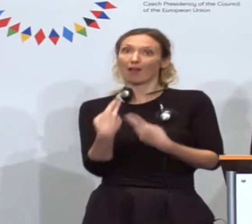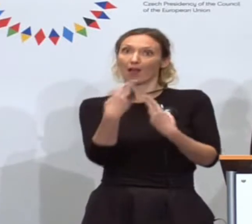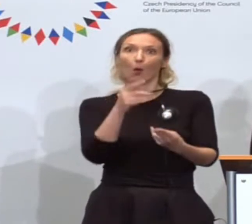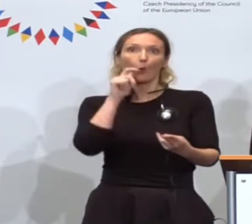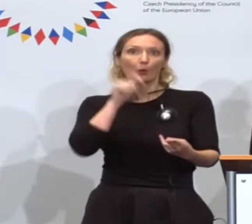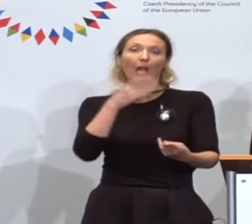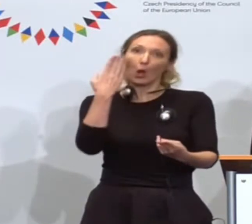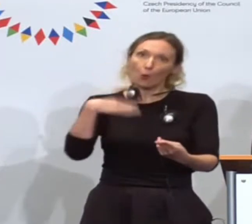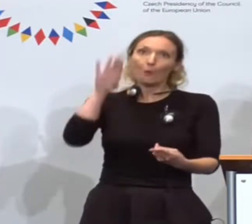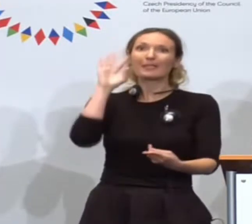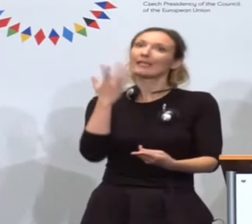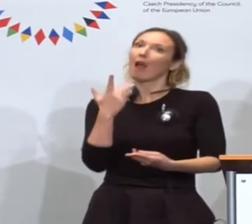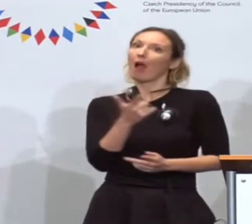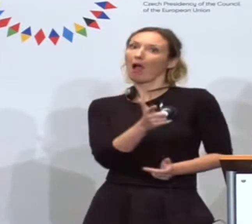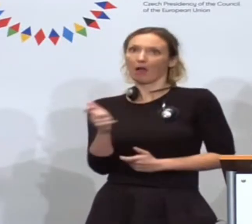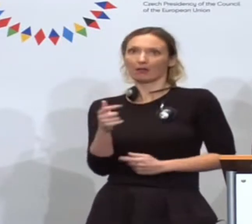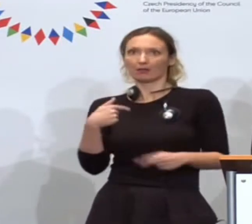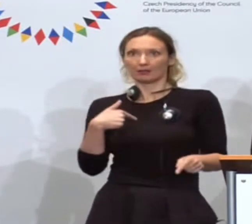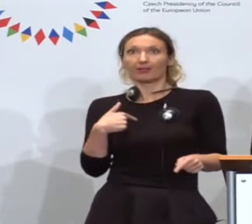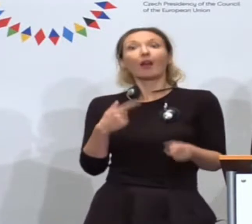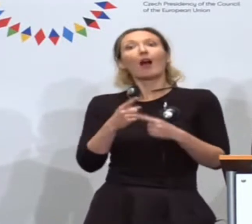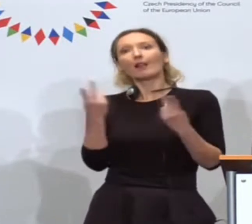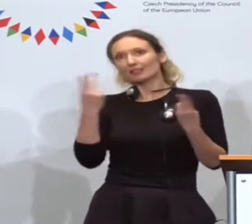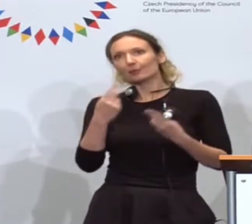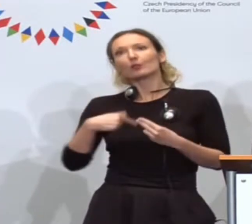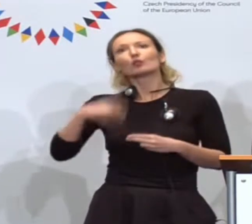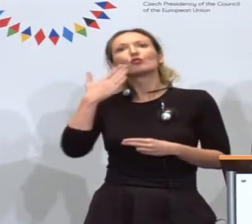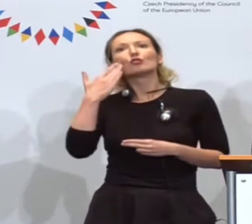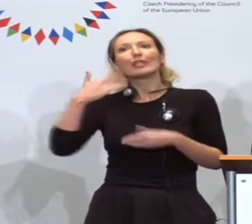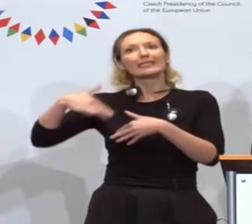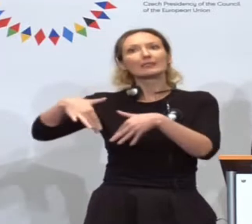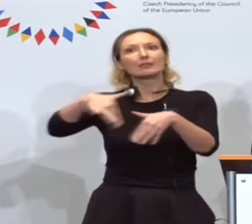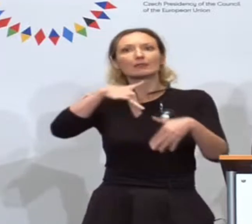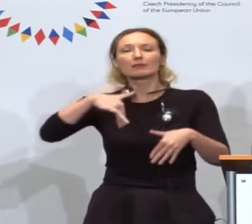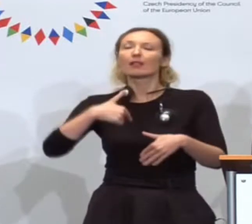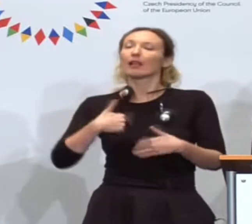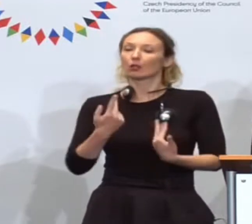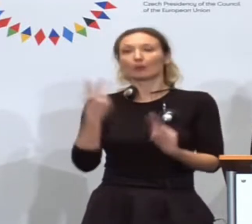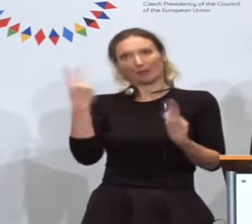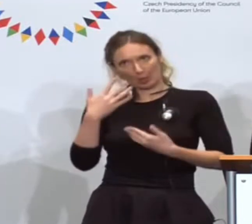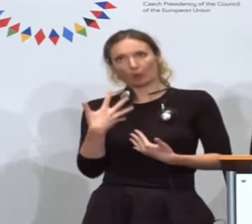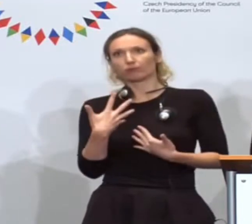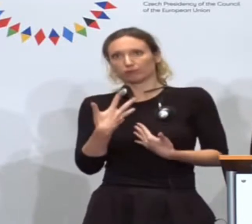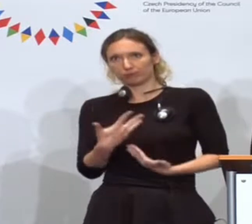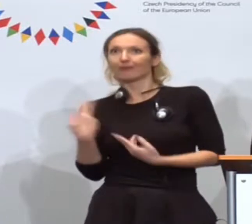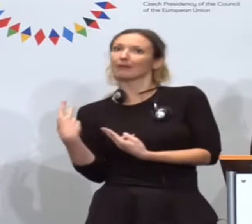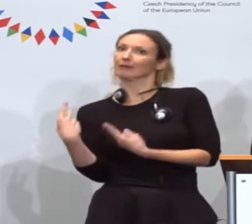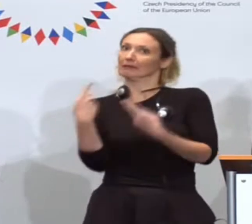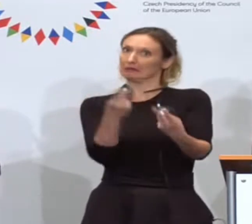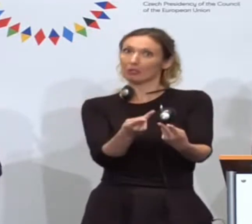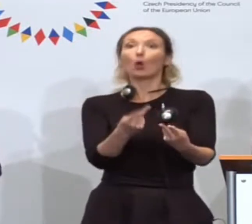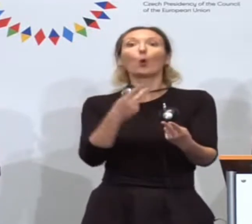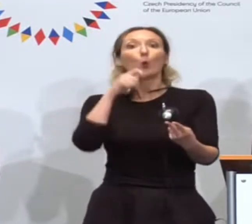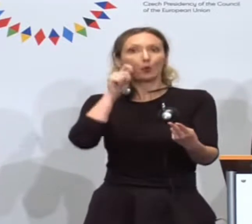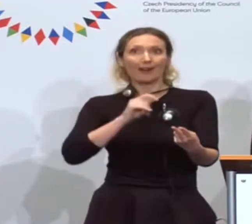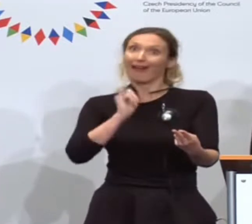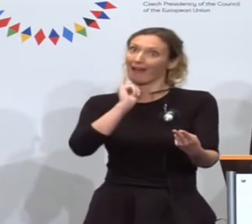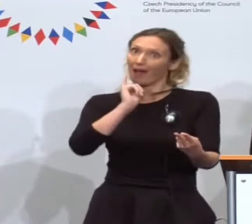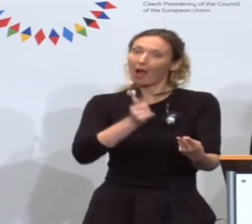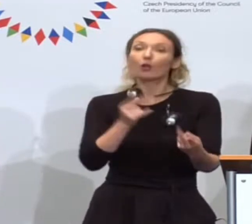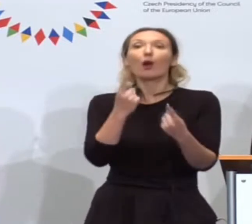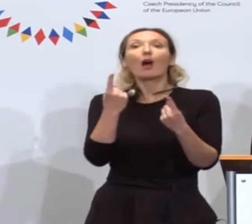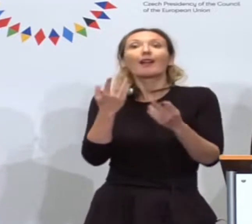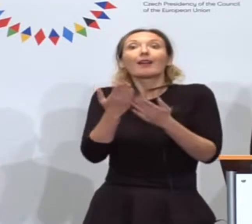tady chtěla ubezpečit občany České republiky, že jsme, byť byli velmi štědří vůči Ukrajině, tak jsme neposílali nic,